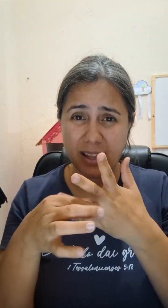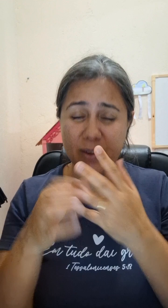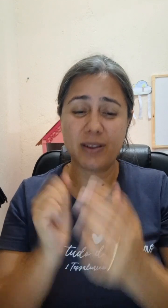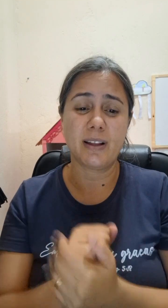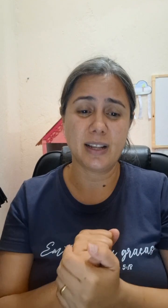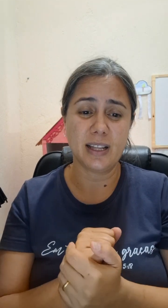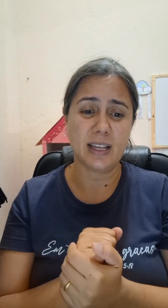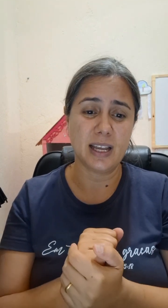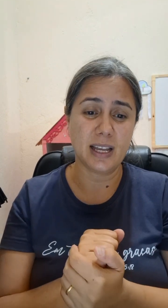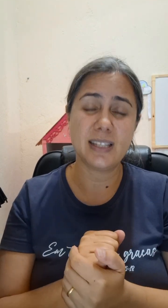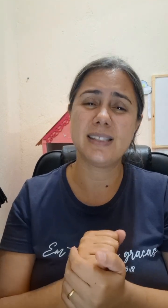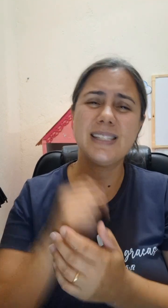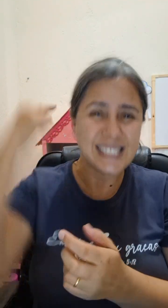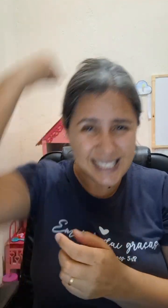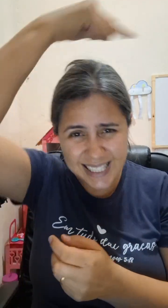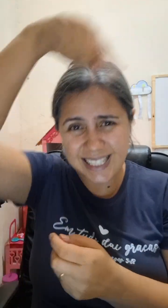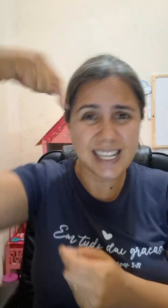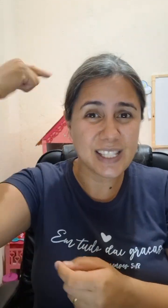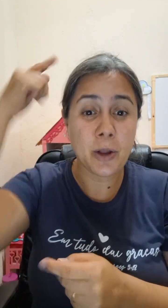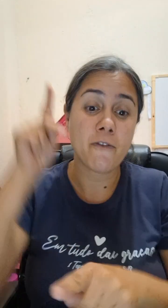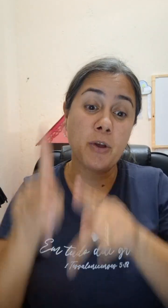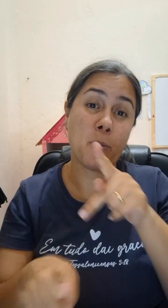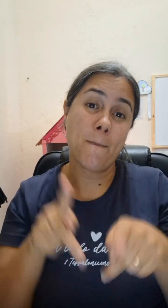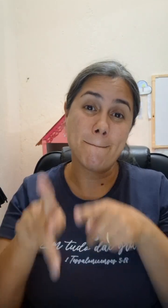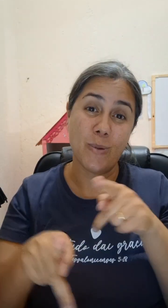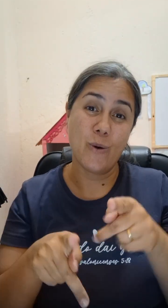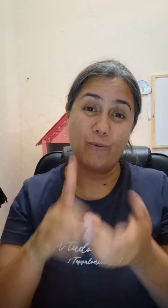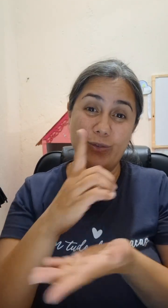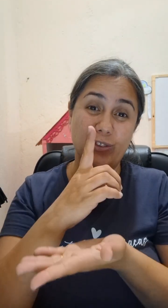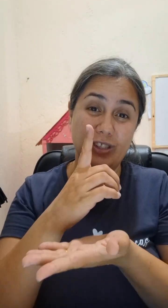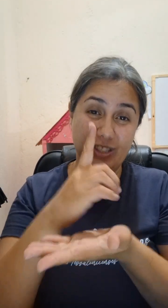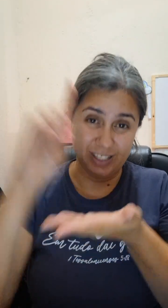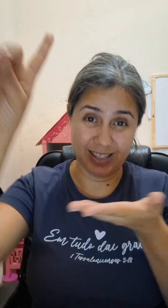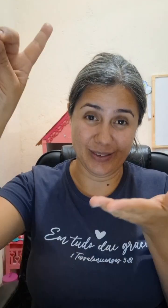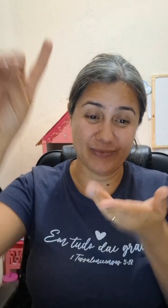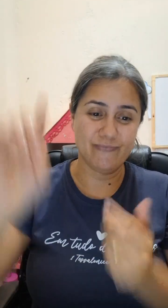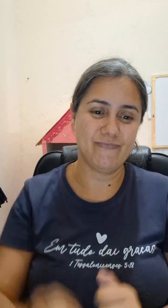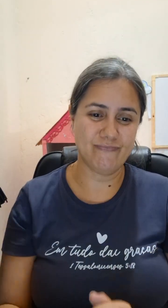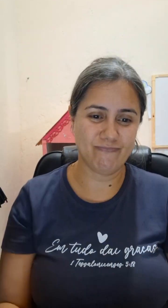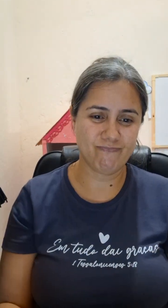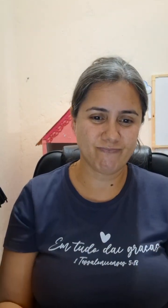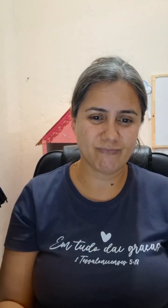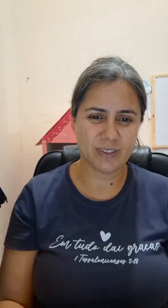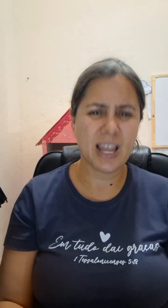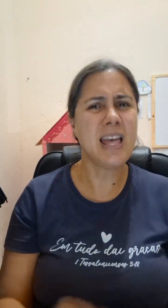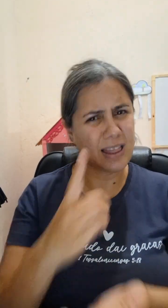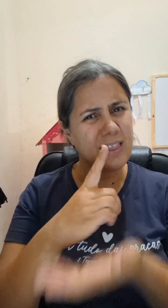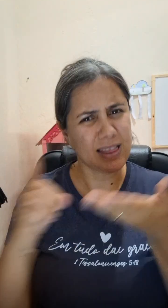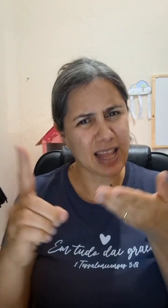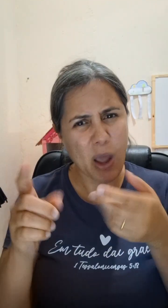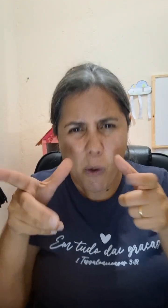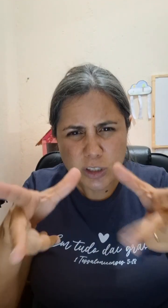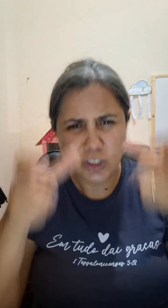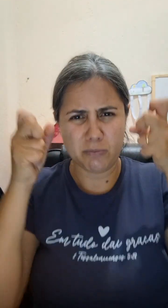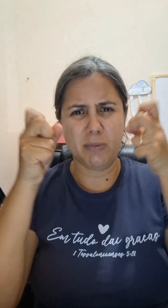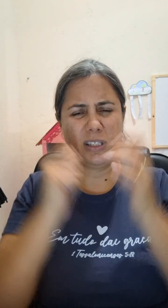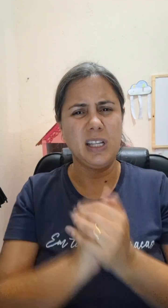pelo cristão. Segundo, o teor da aliança, o tema da aliança, santifica o povo de